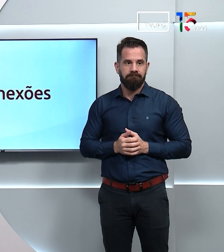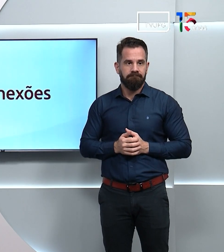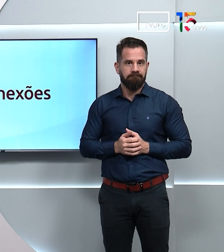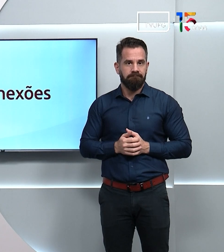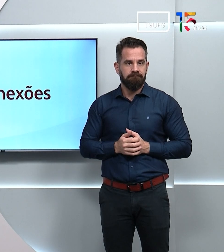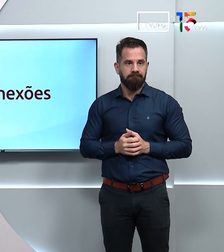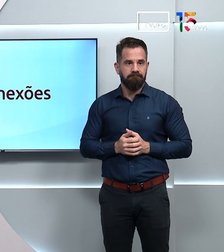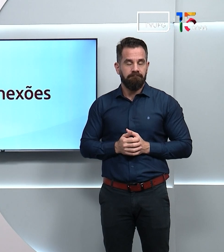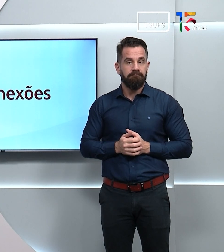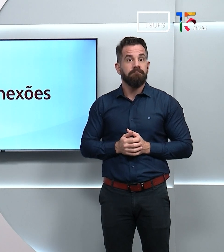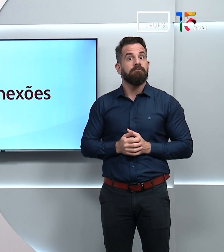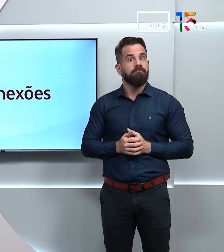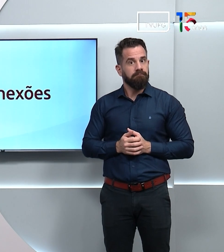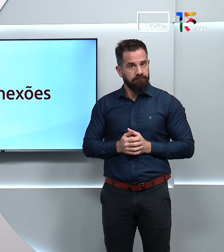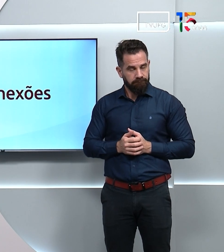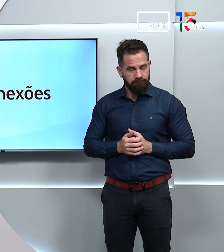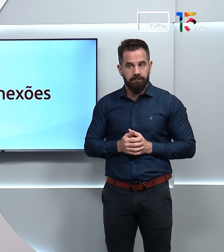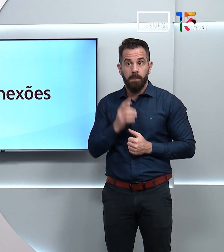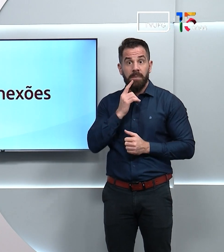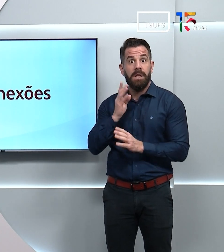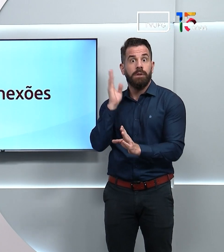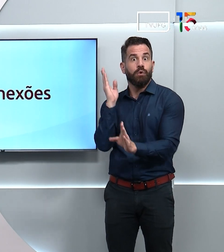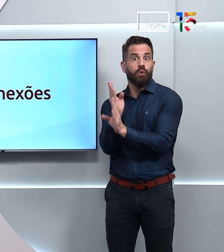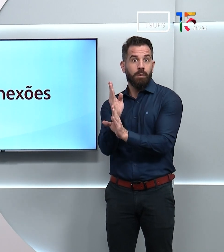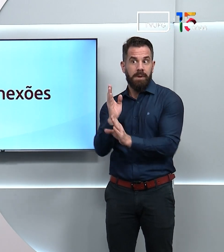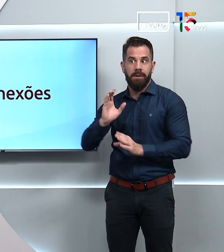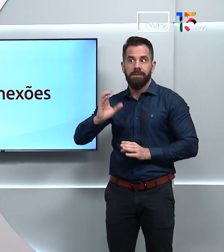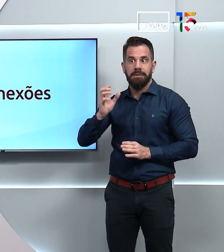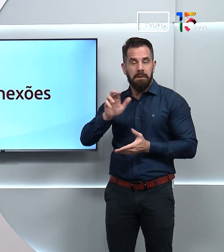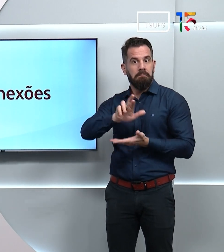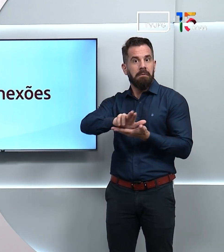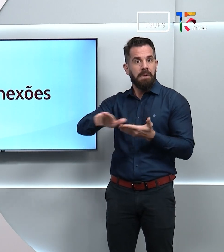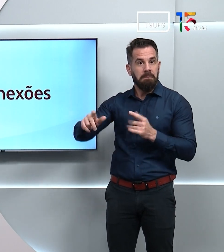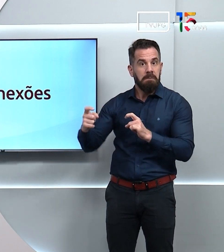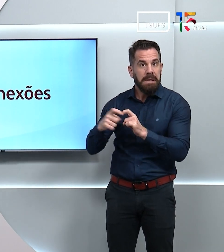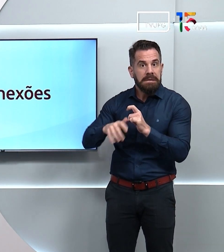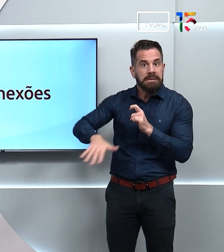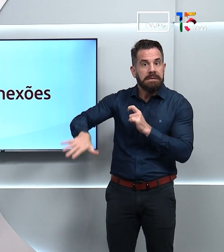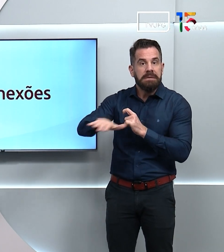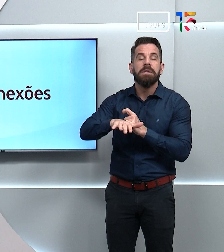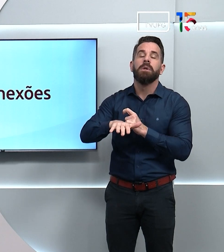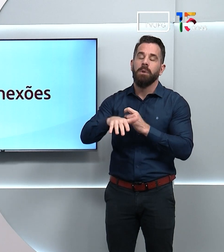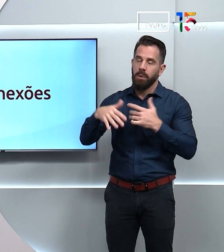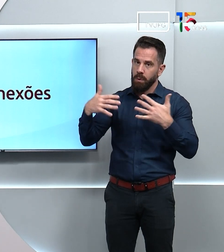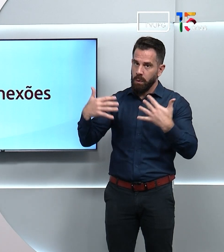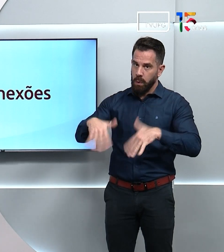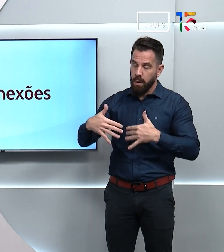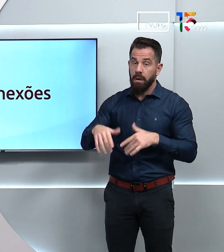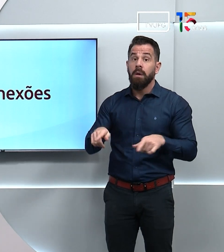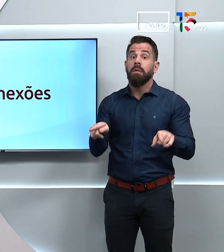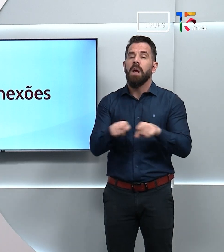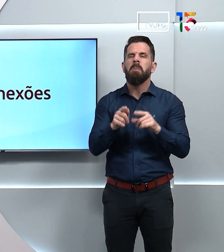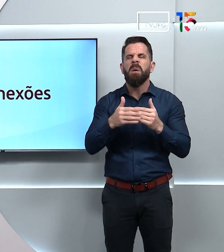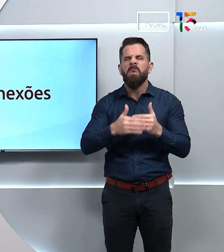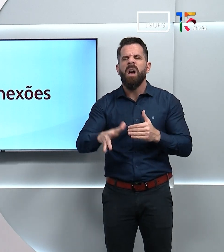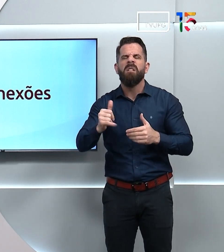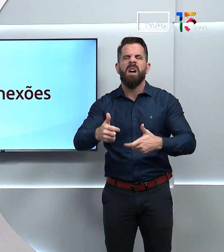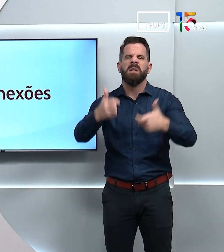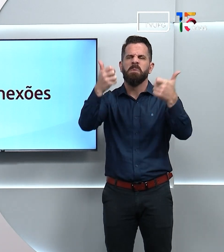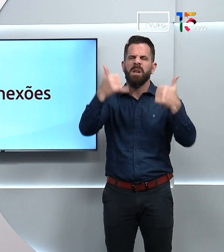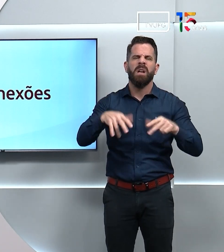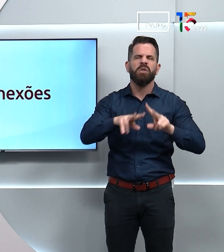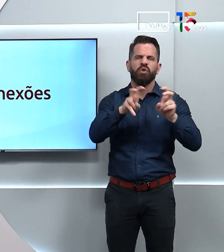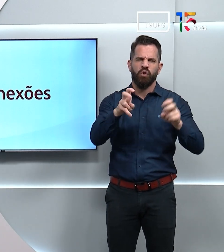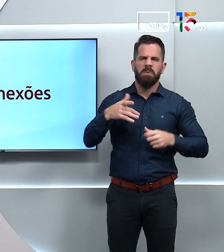Bacana falar sobre descobertas, né, na medicina. Bom, e daqui a pouco a gente fala um pouco mais sobre saúde e te dá algumas dicas de como evitar